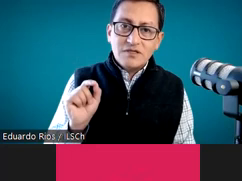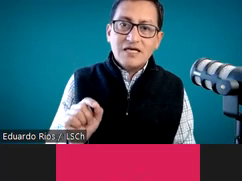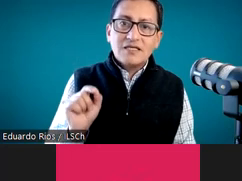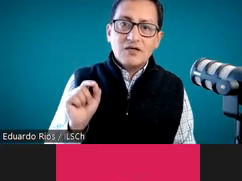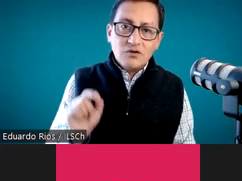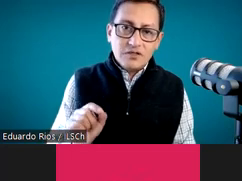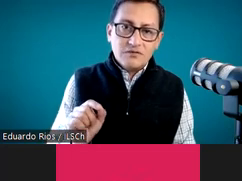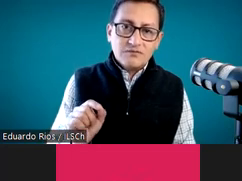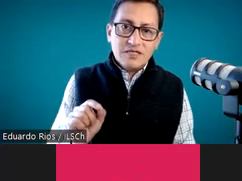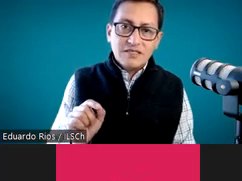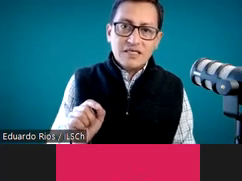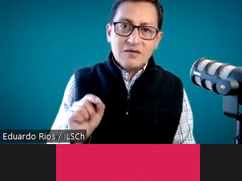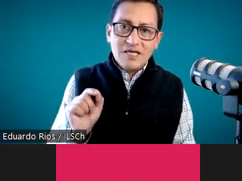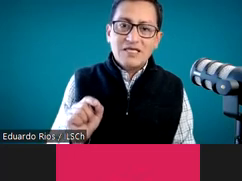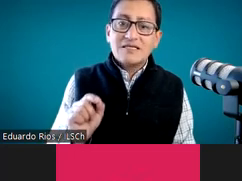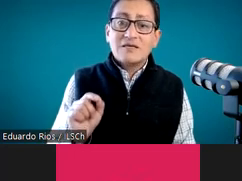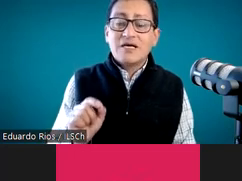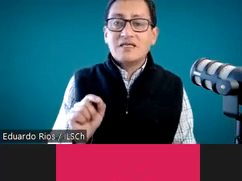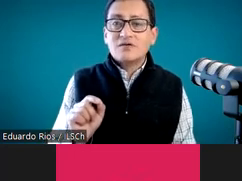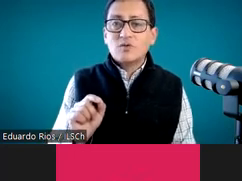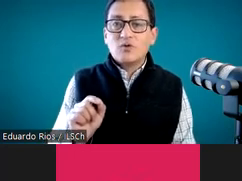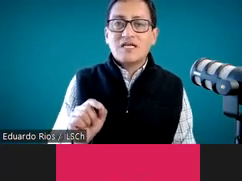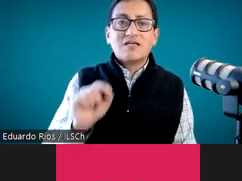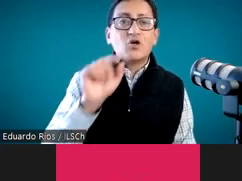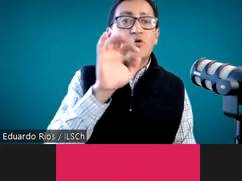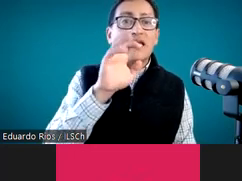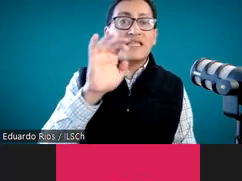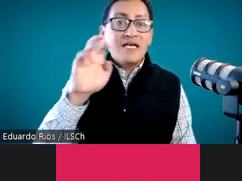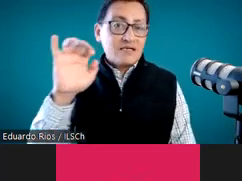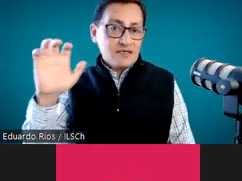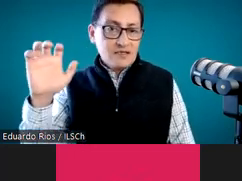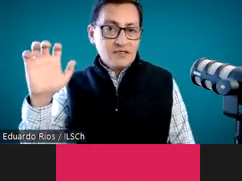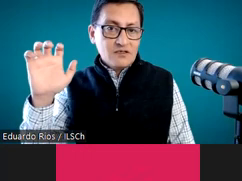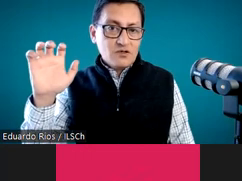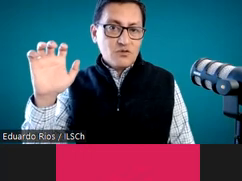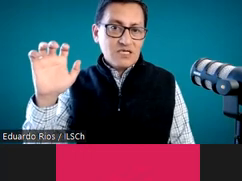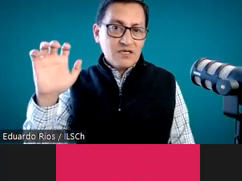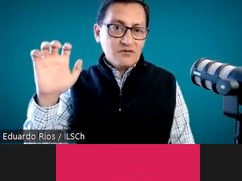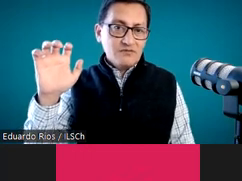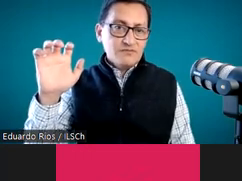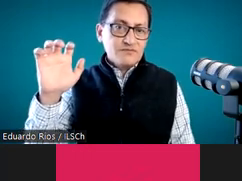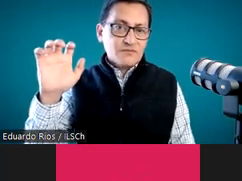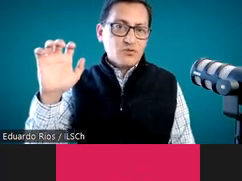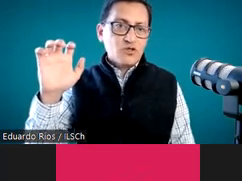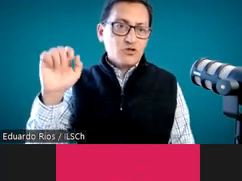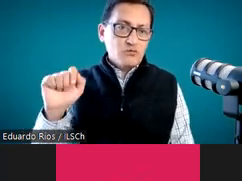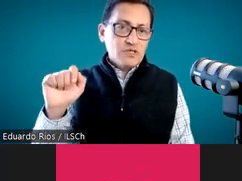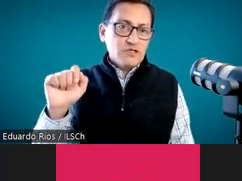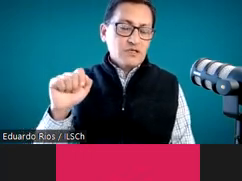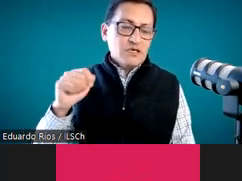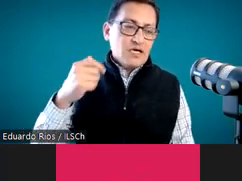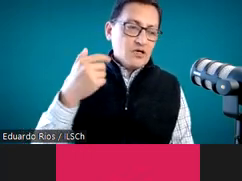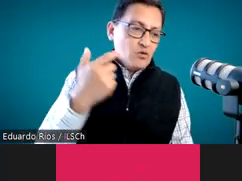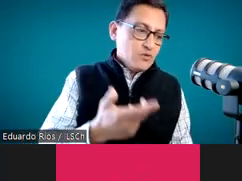abecedario dactilológico. Así que apréndanse esa parte, súper importante. ¿Cómo deletrear con nuestra mano nuestro